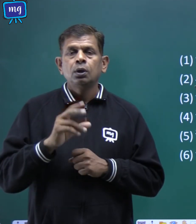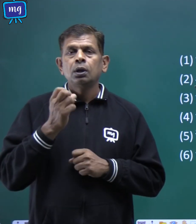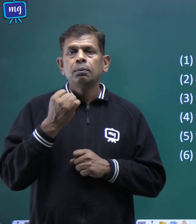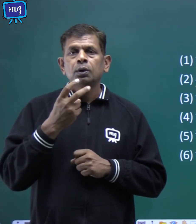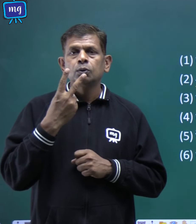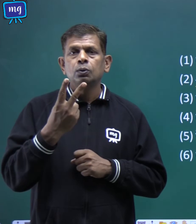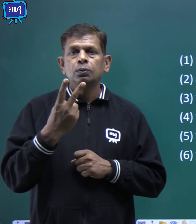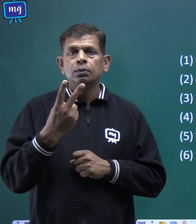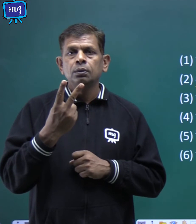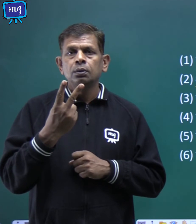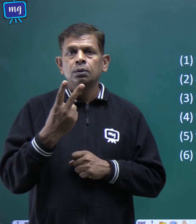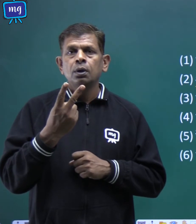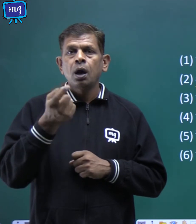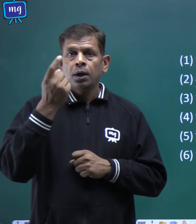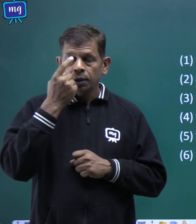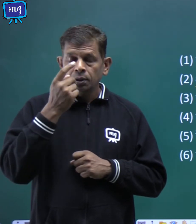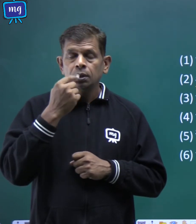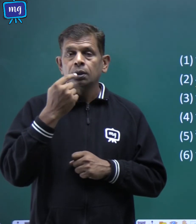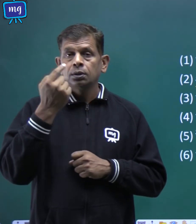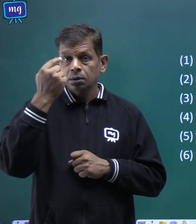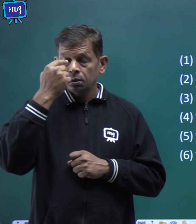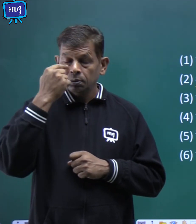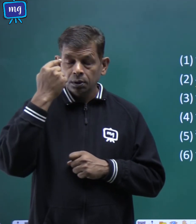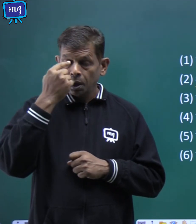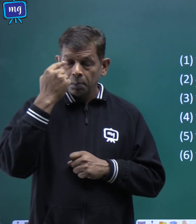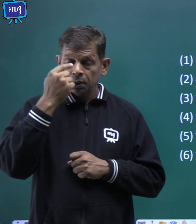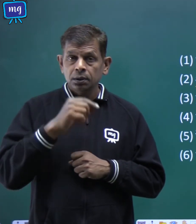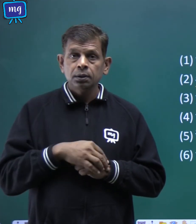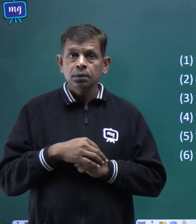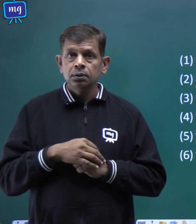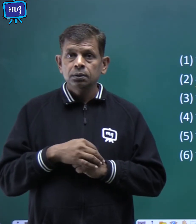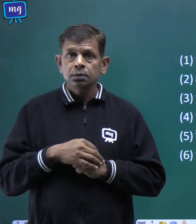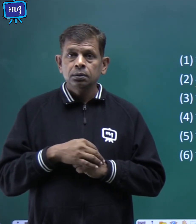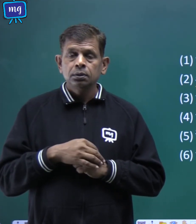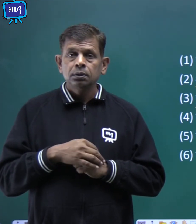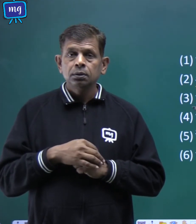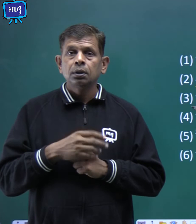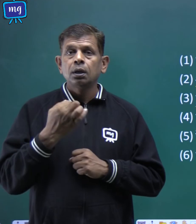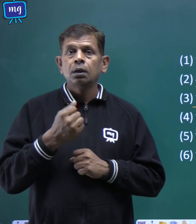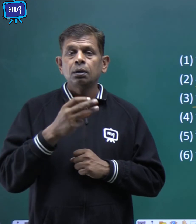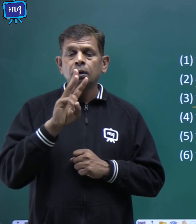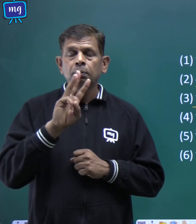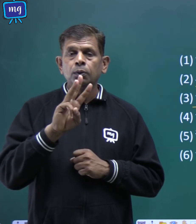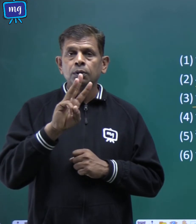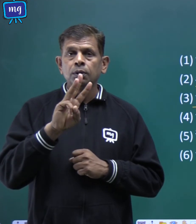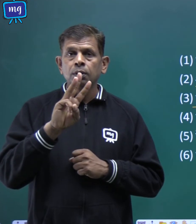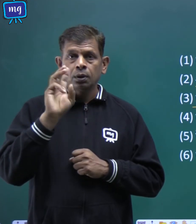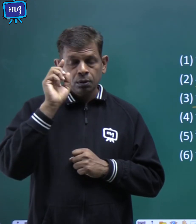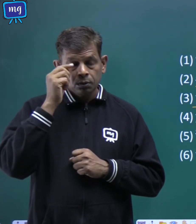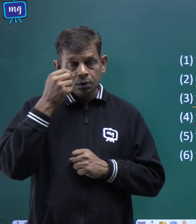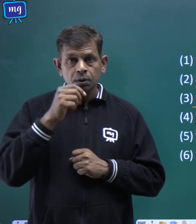2 आइरिस या परितारिका, नंबर 3 पुतली,